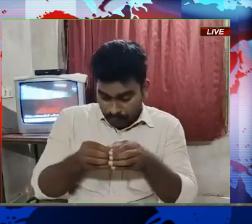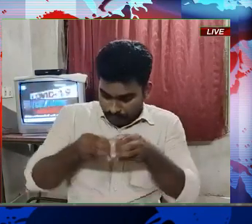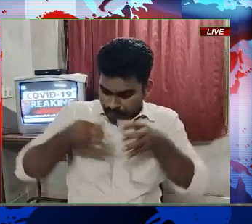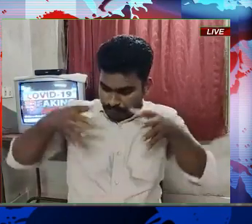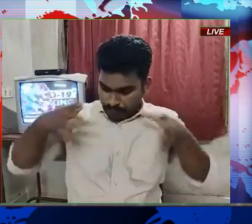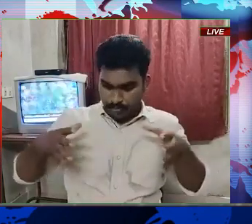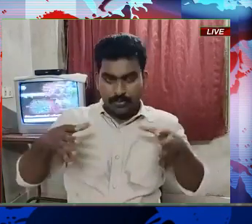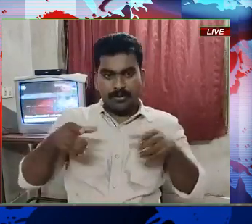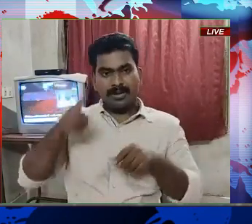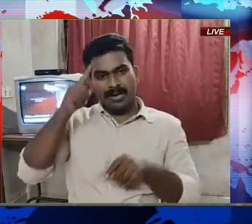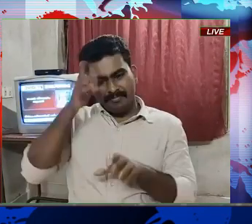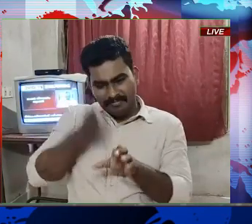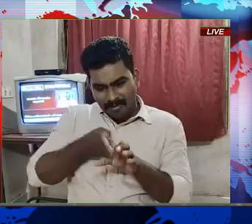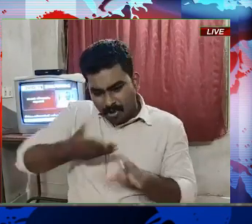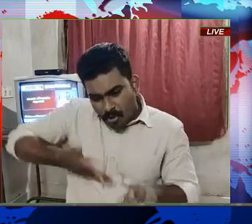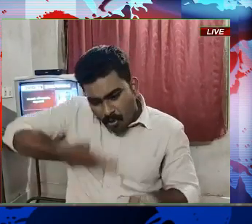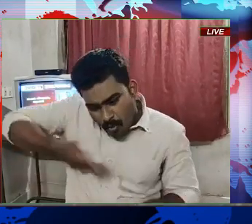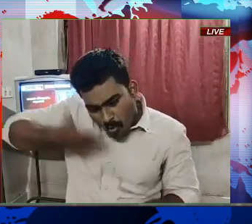കുടുംബാംഗങ്ങളും